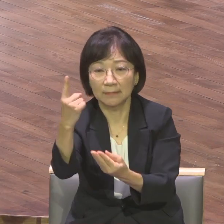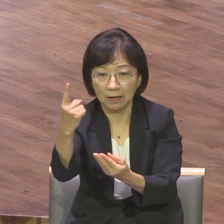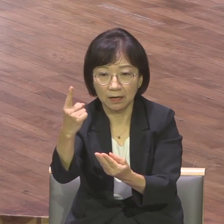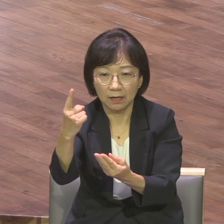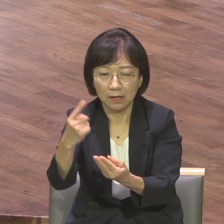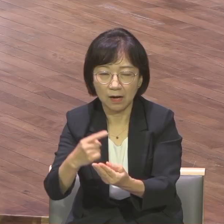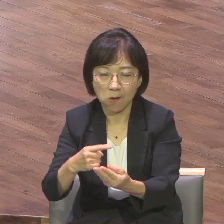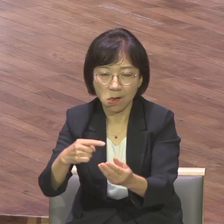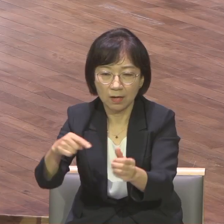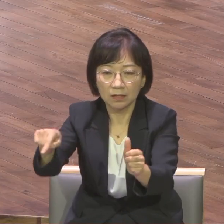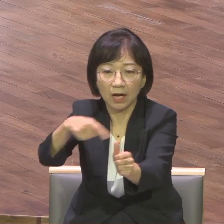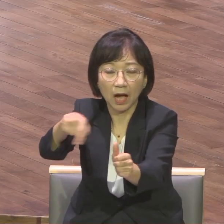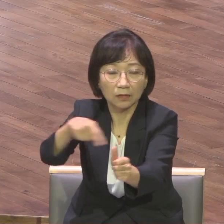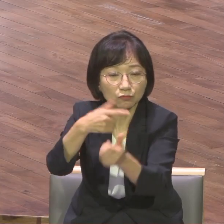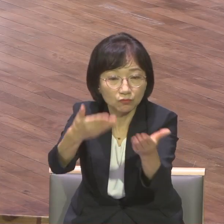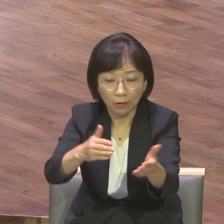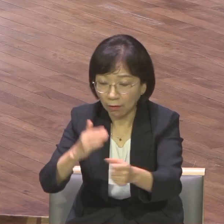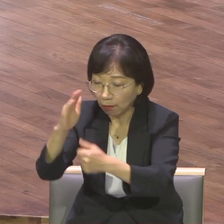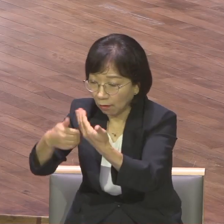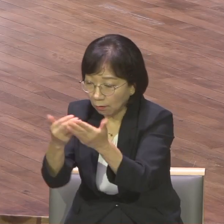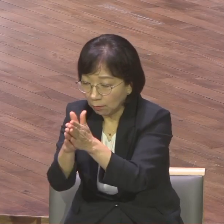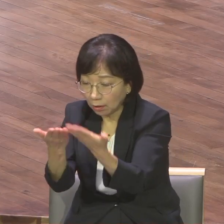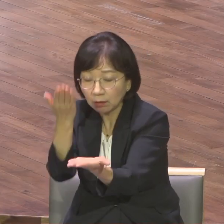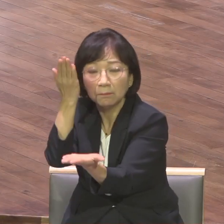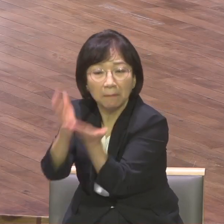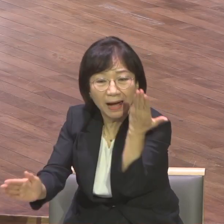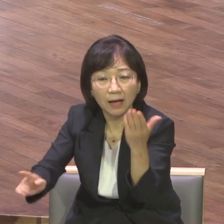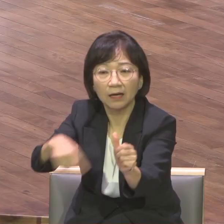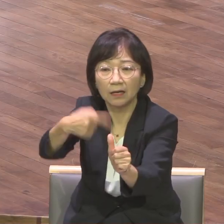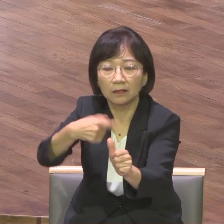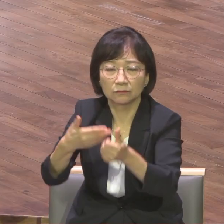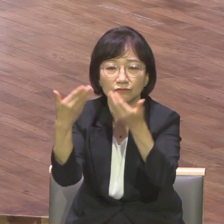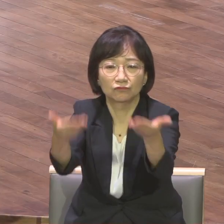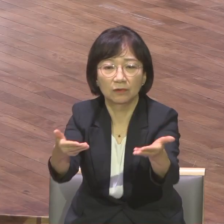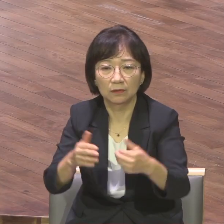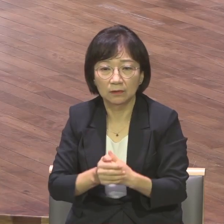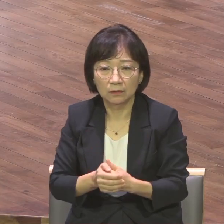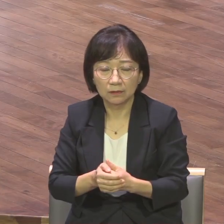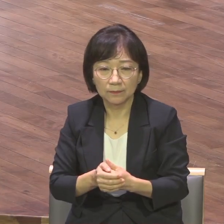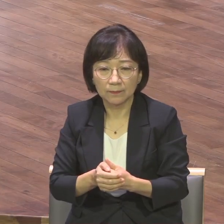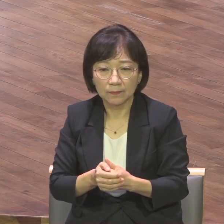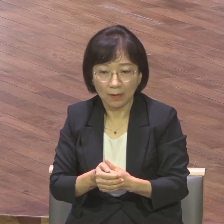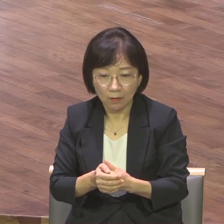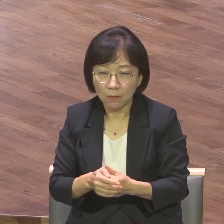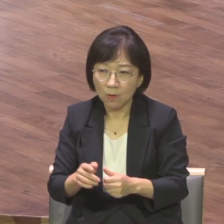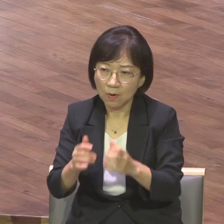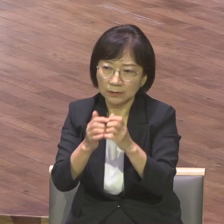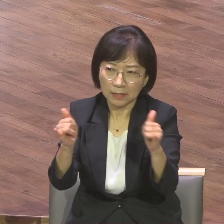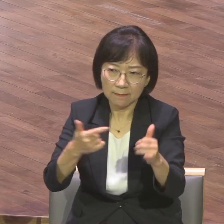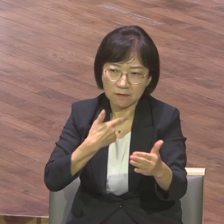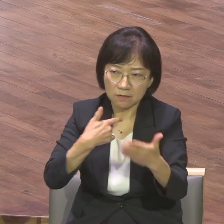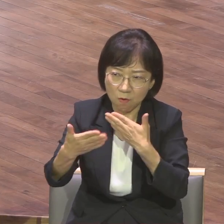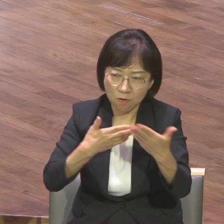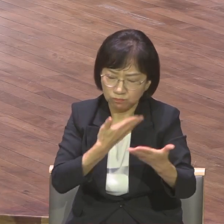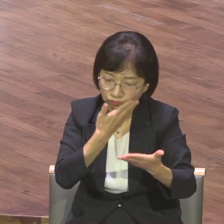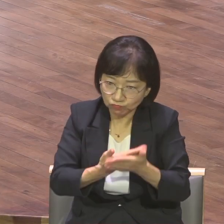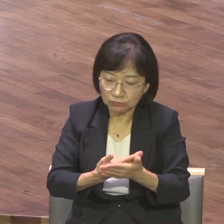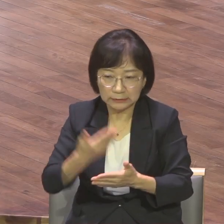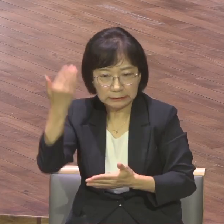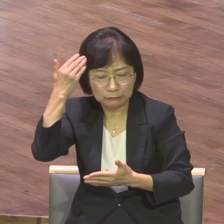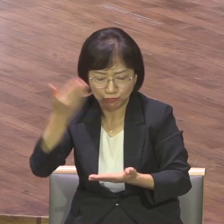성경의 본질을 왜곡하는 왜곡을 하고 있습니다. 인간의 이성과 경험을 강조하죠. 이해할 수 있는